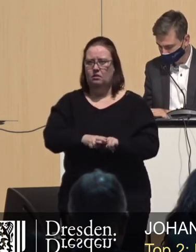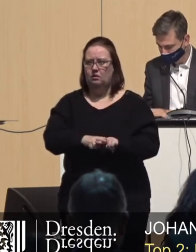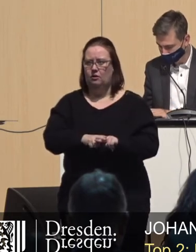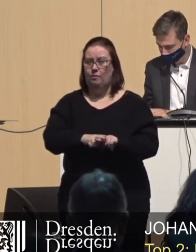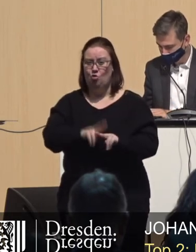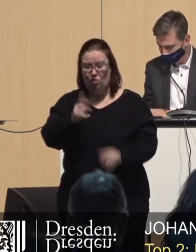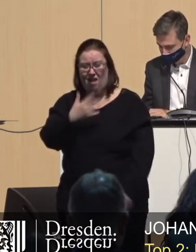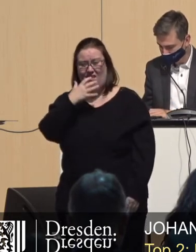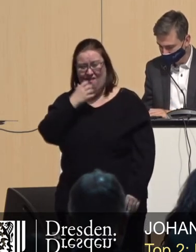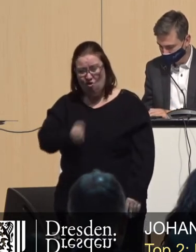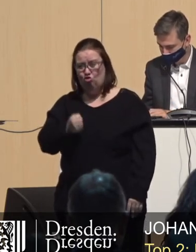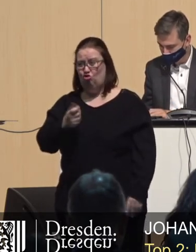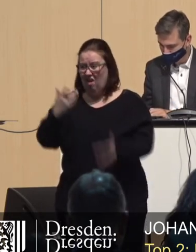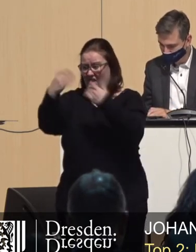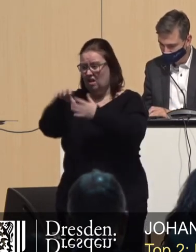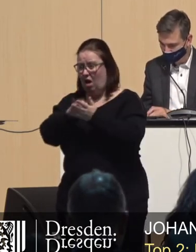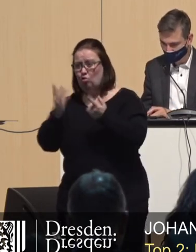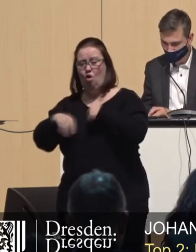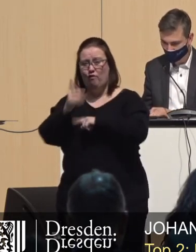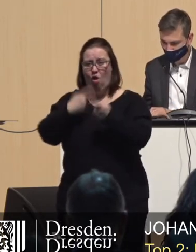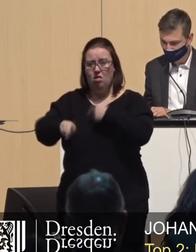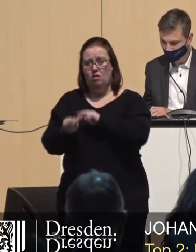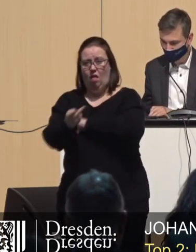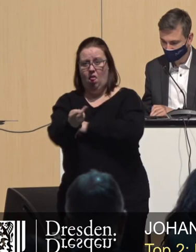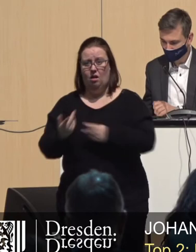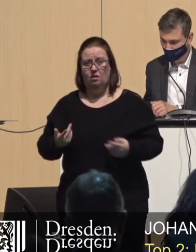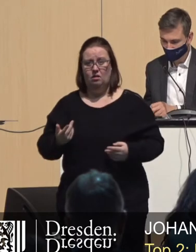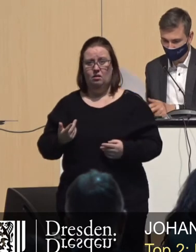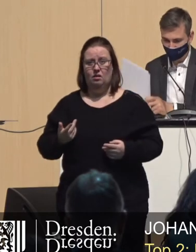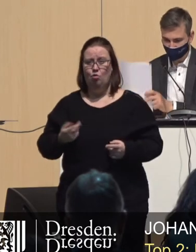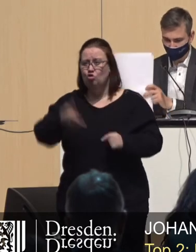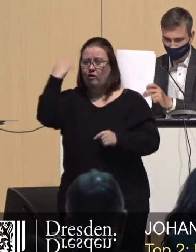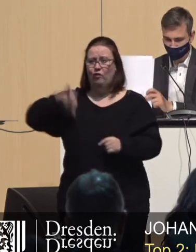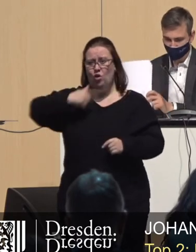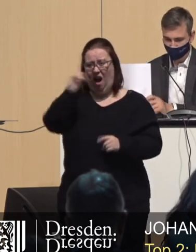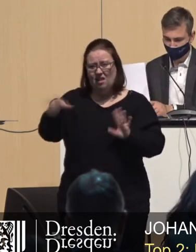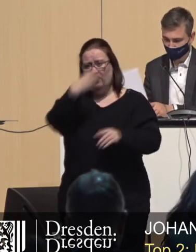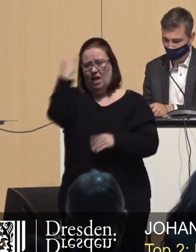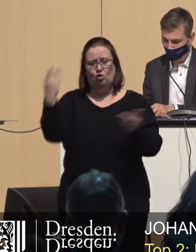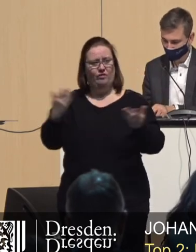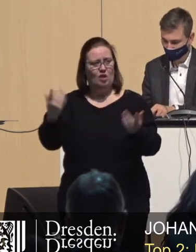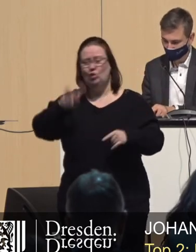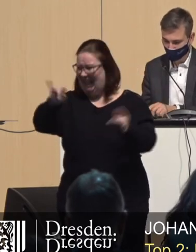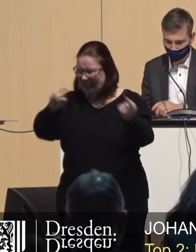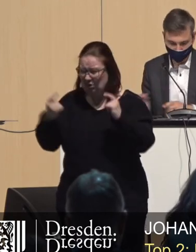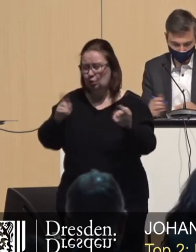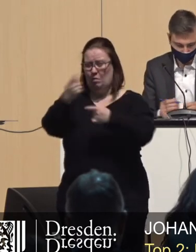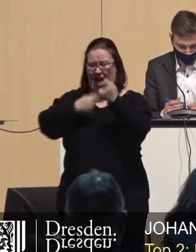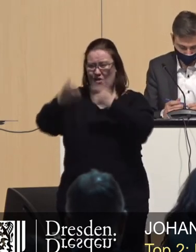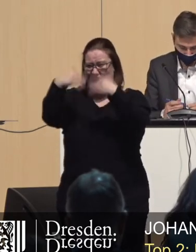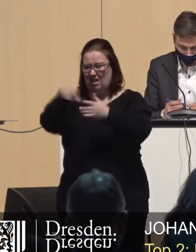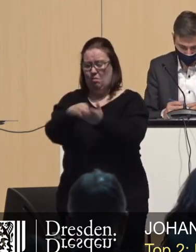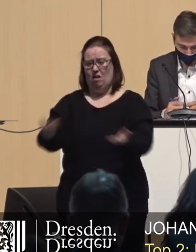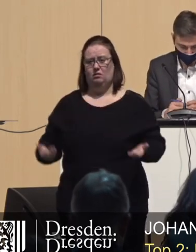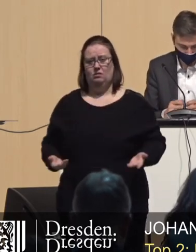Und dann wollen wir alle in die Triage gehen, oder was? Das Schreckgespenst des Frühjahrs, das haben wir alles vergessen. Und Sie diskutieren über Händler und